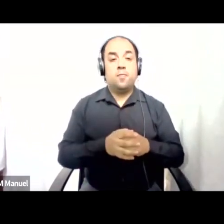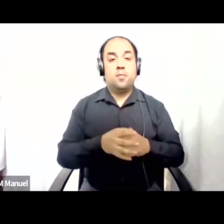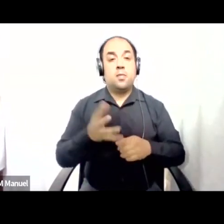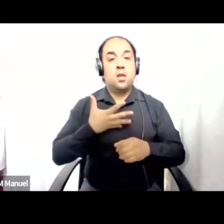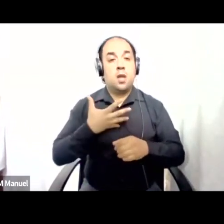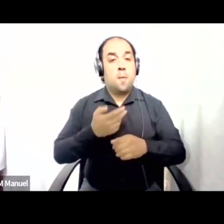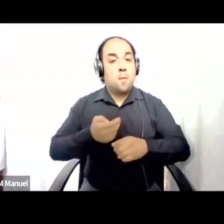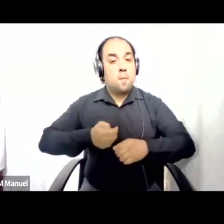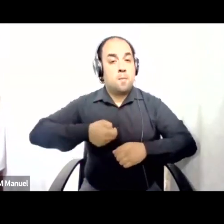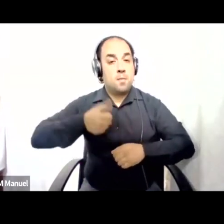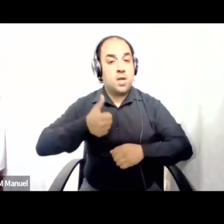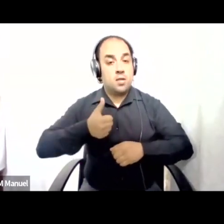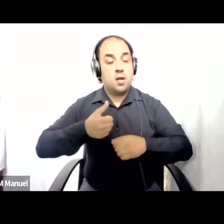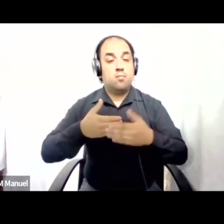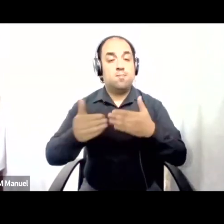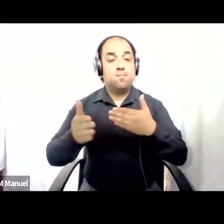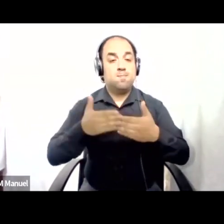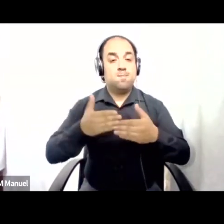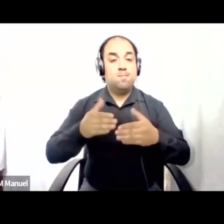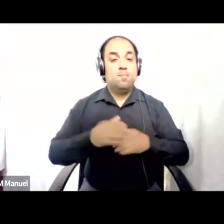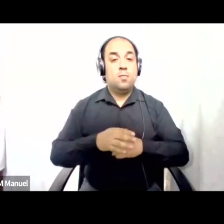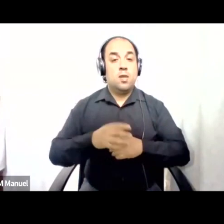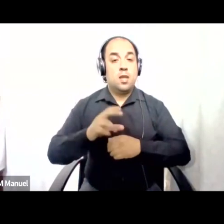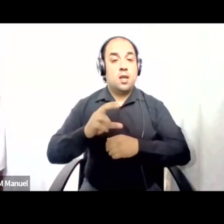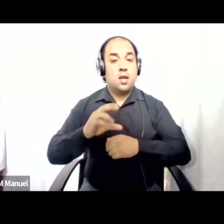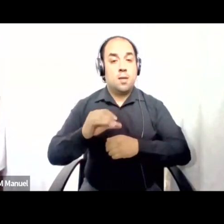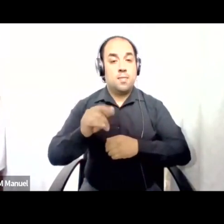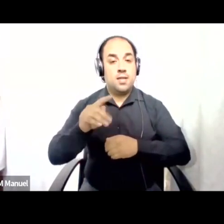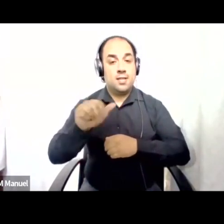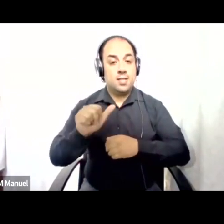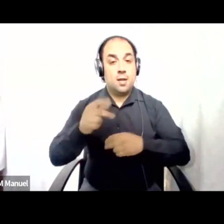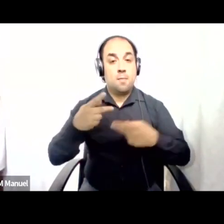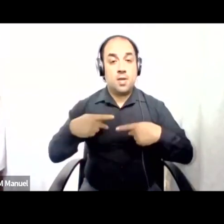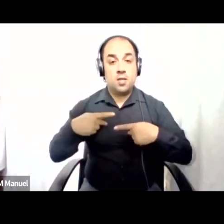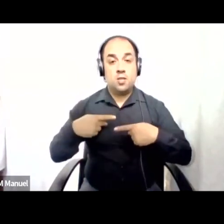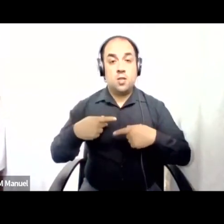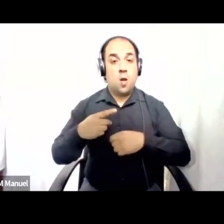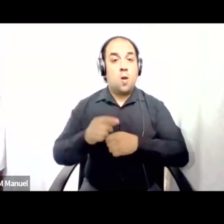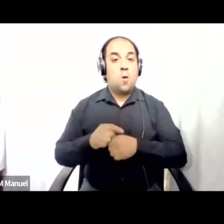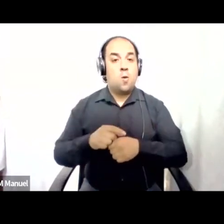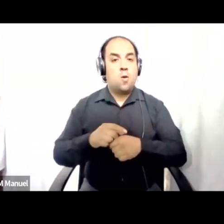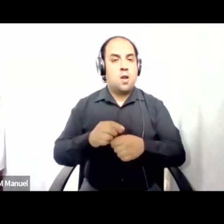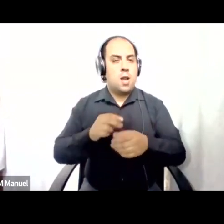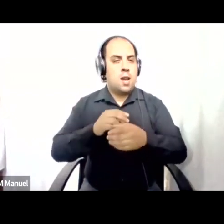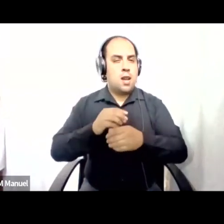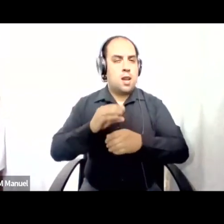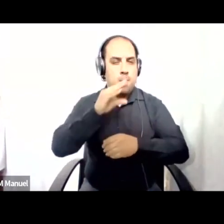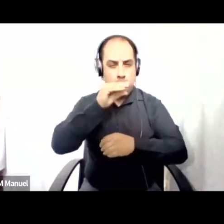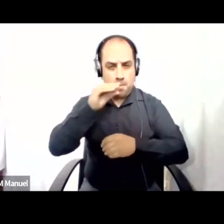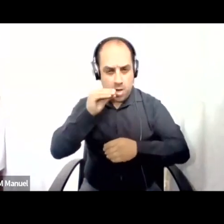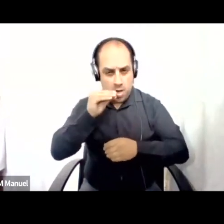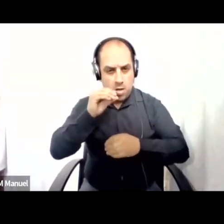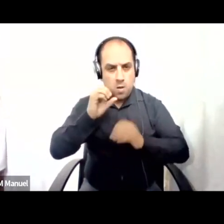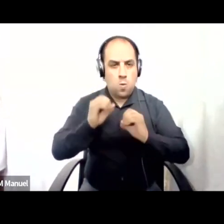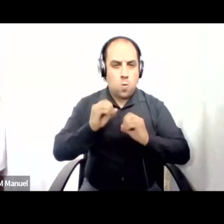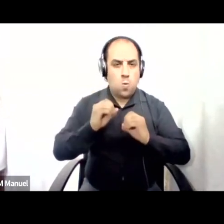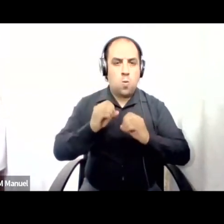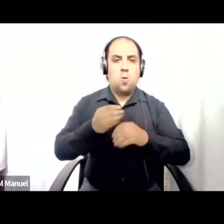modernidad capitalista, los individuos de color puedan obtener la identidad moderna sin tener que